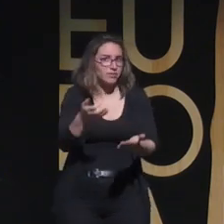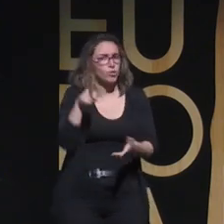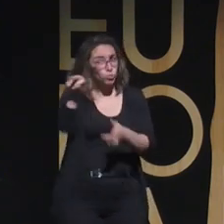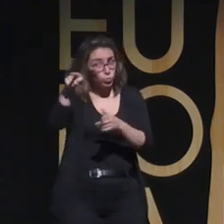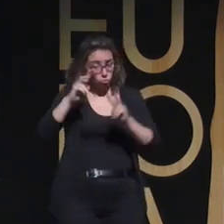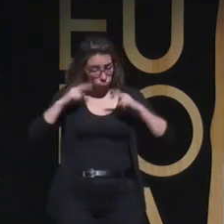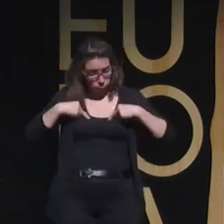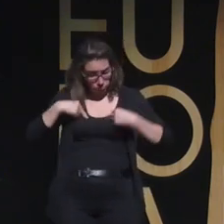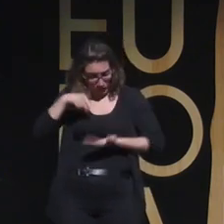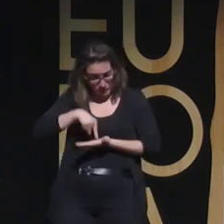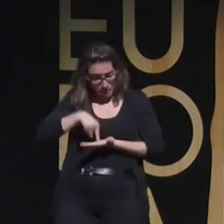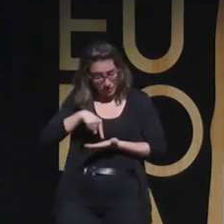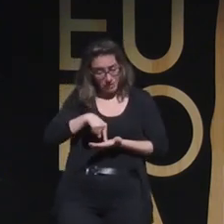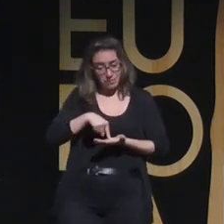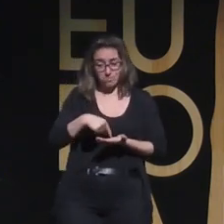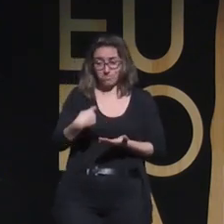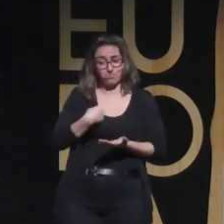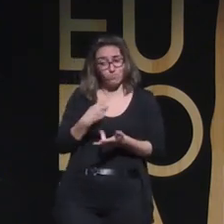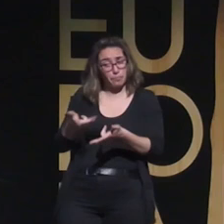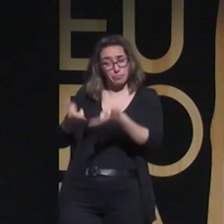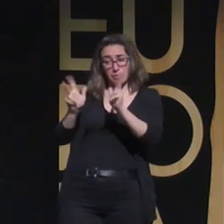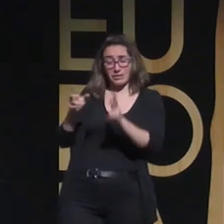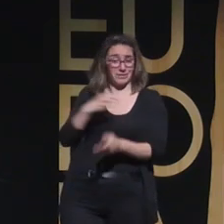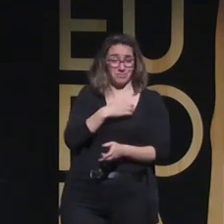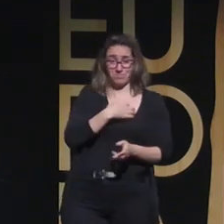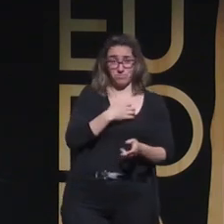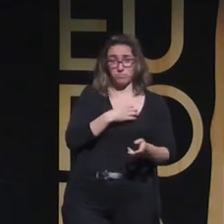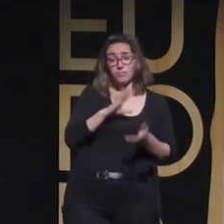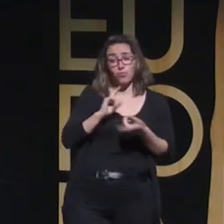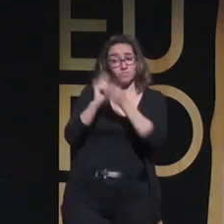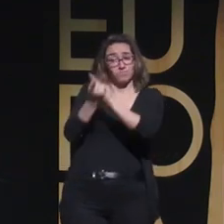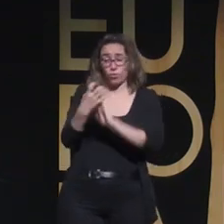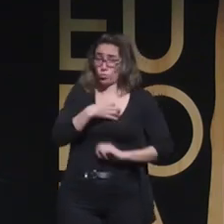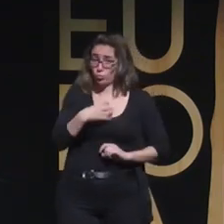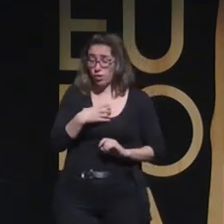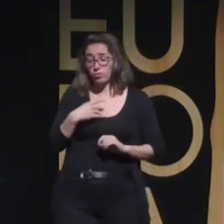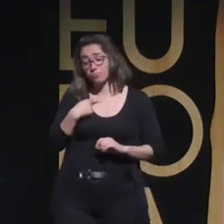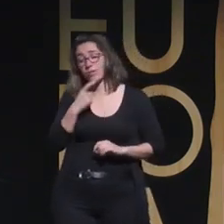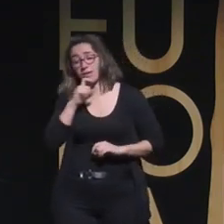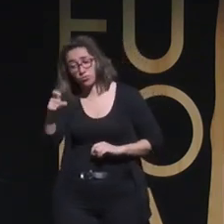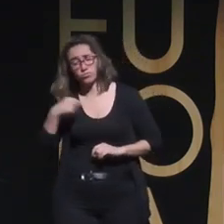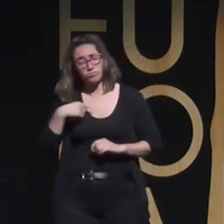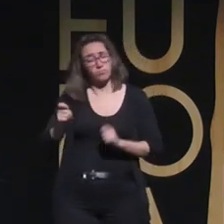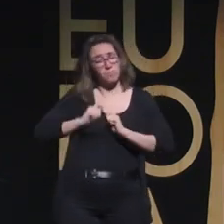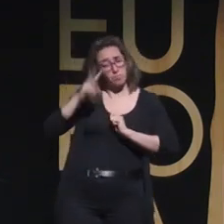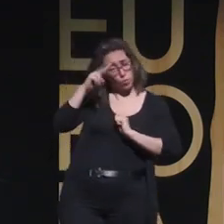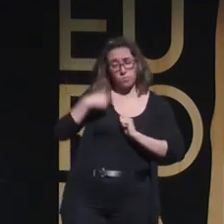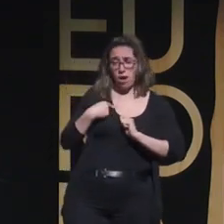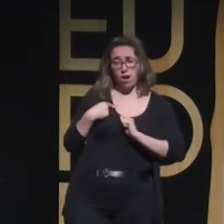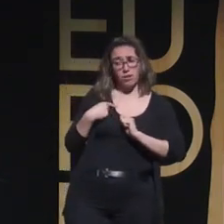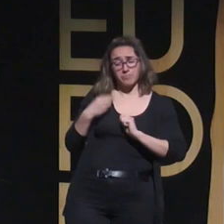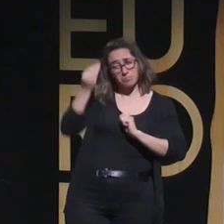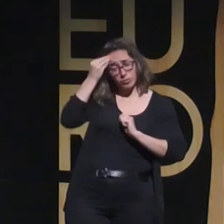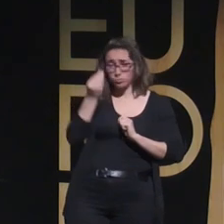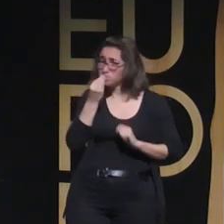exigirte, y yo no puedo permitir que esto pase, pero no lo puedo cambiar. Solo puedo decirte que me preocupa, solo puedo decirte que no lo comparto, que